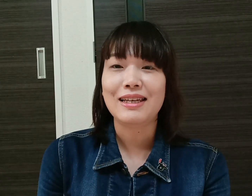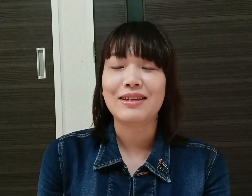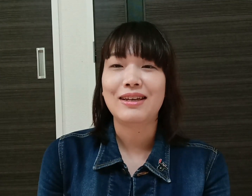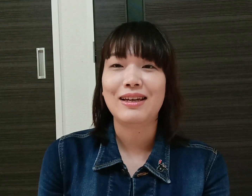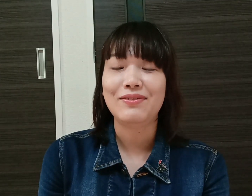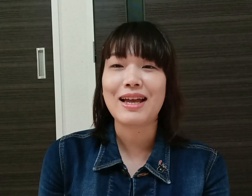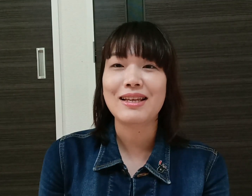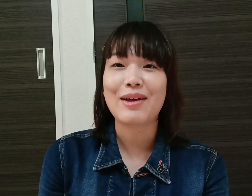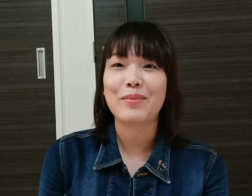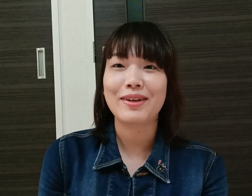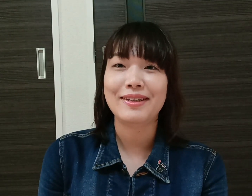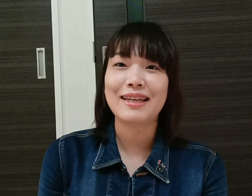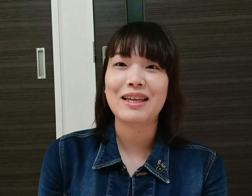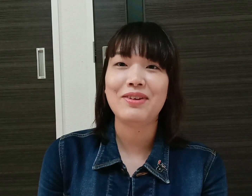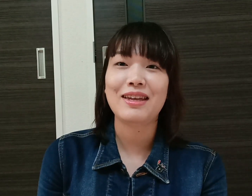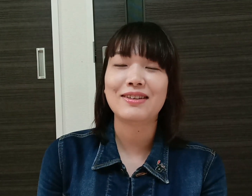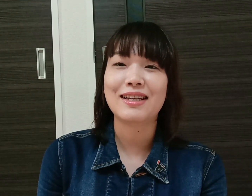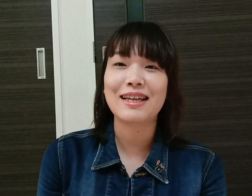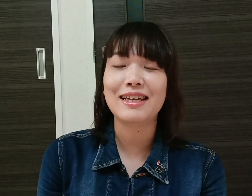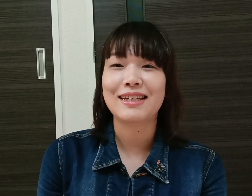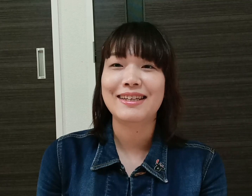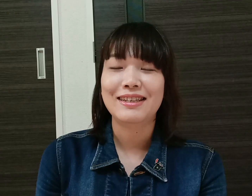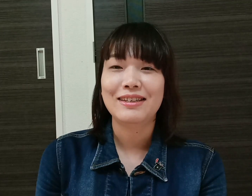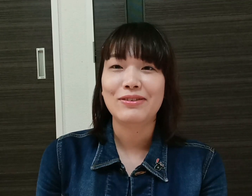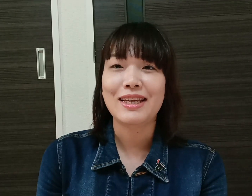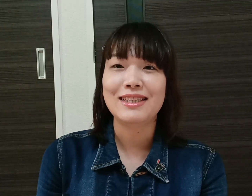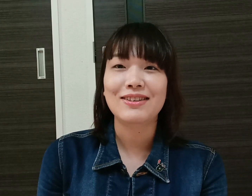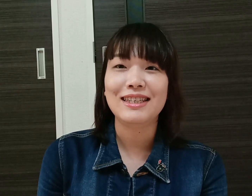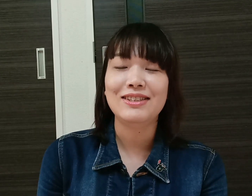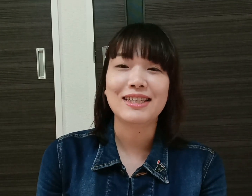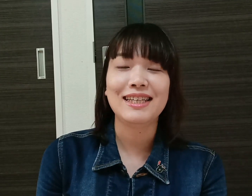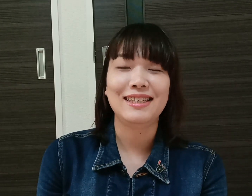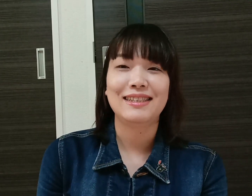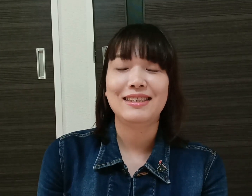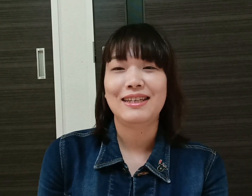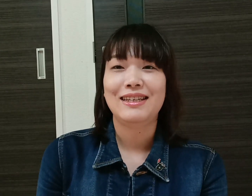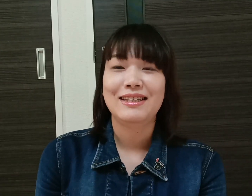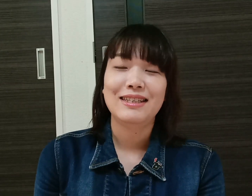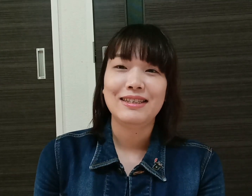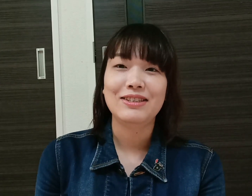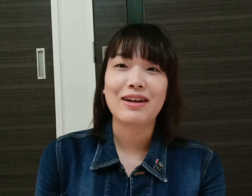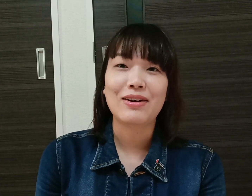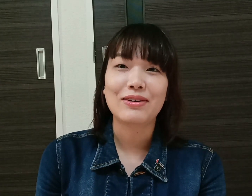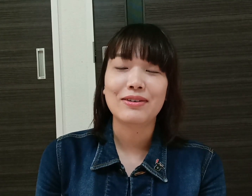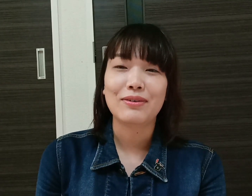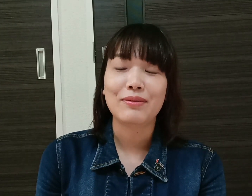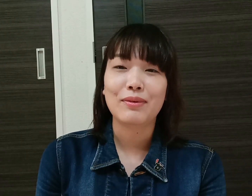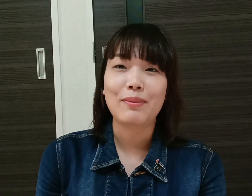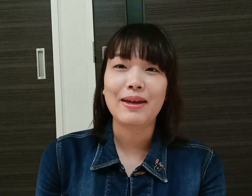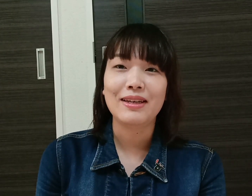はい。皆さんもやってみてください。私と一緒に手話をお勉